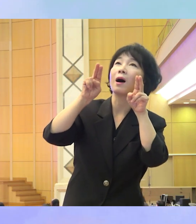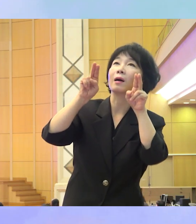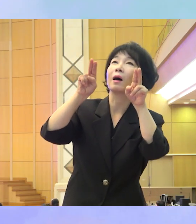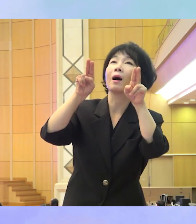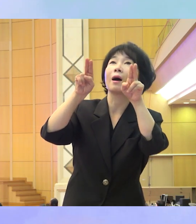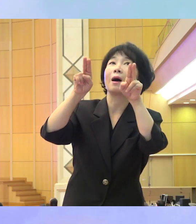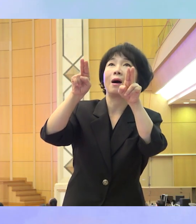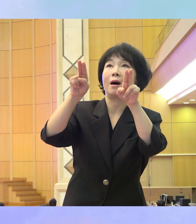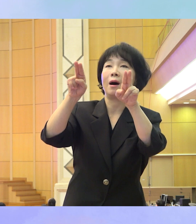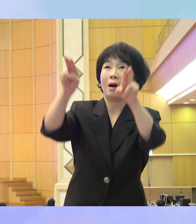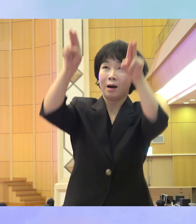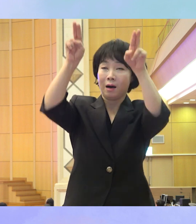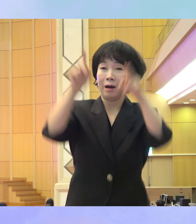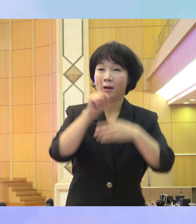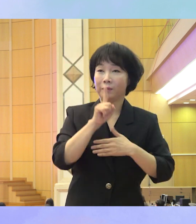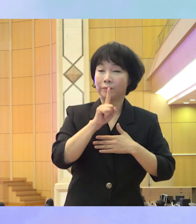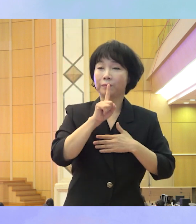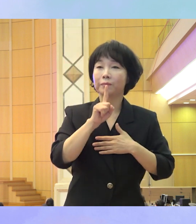바라보아라.